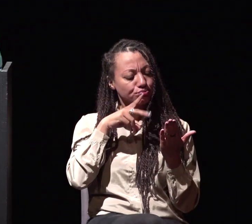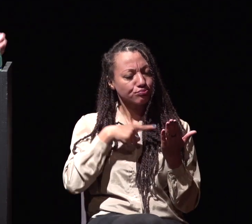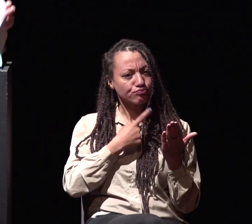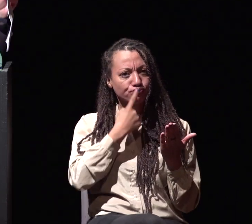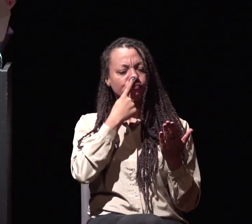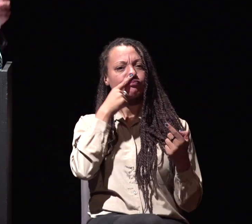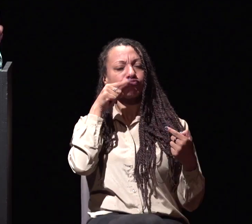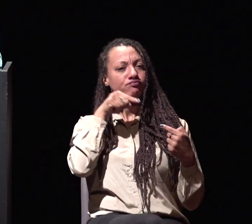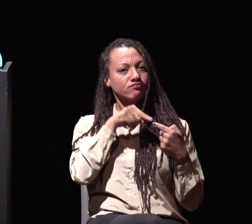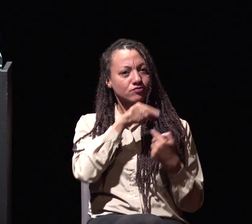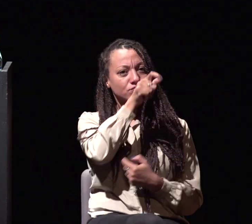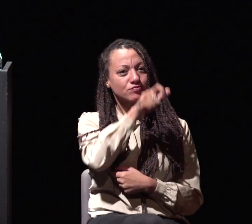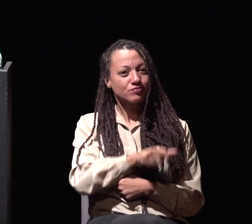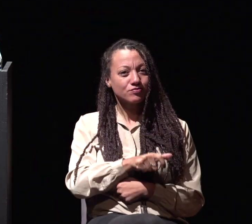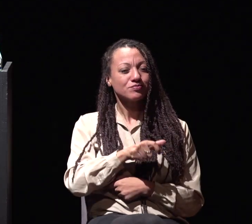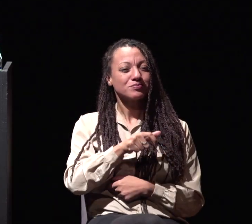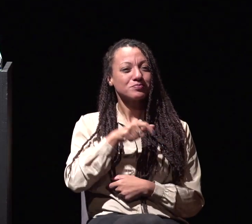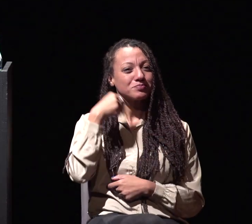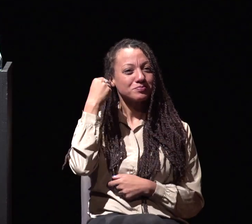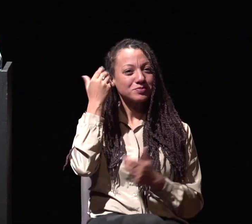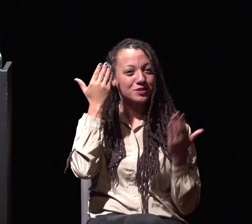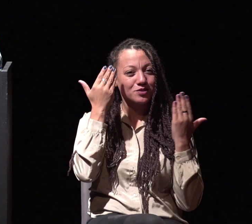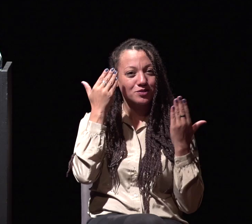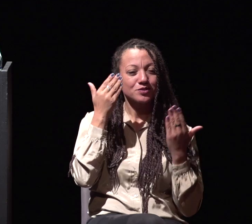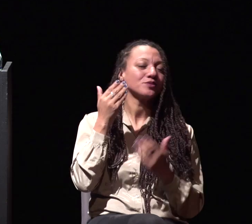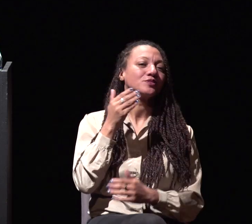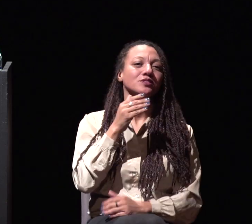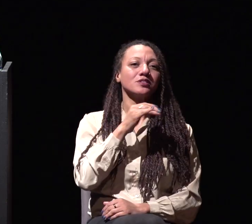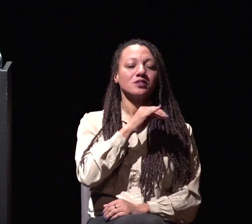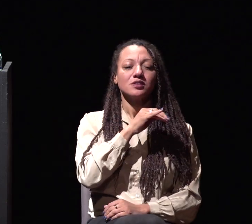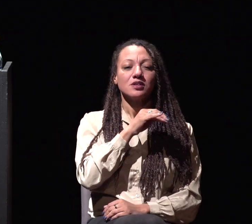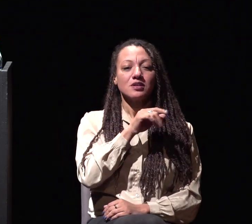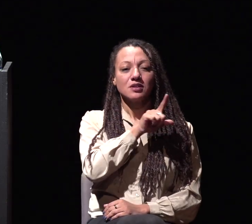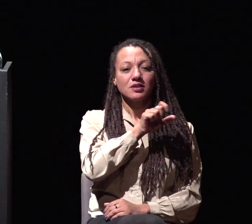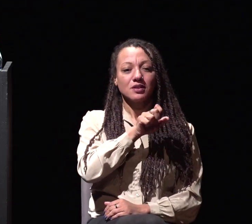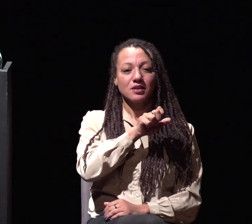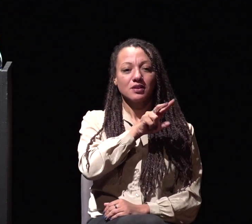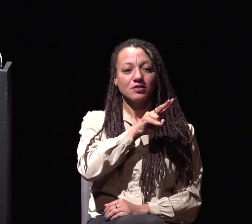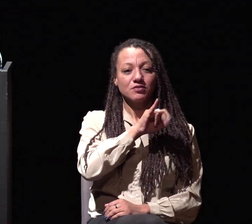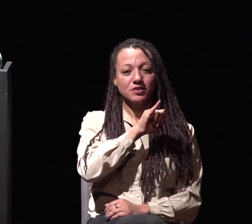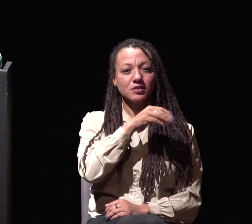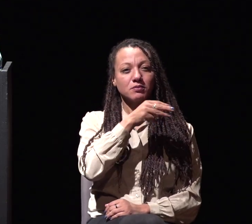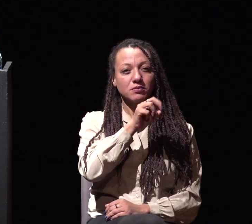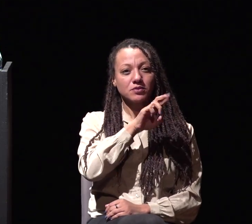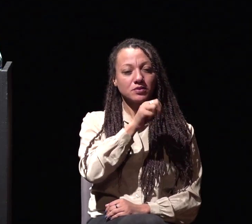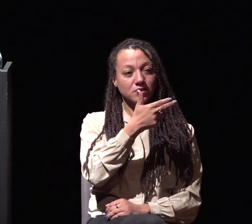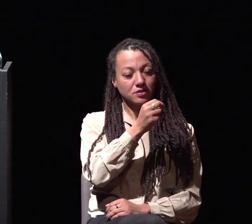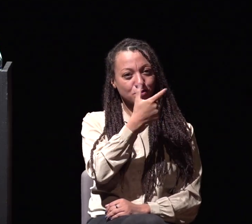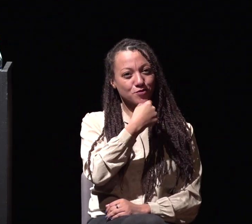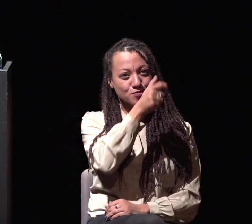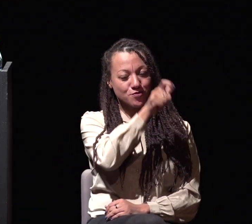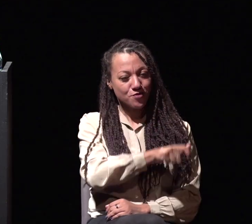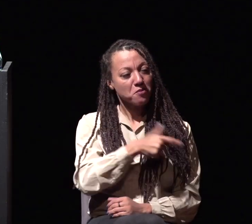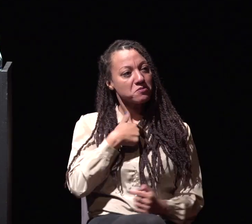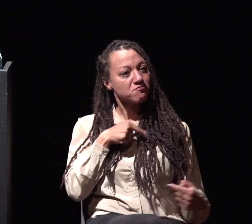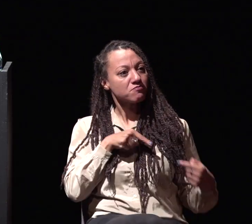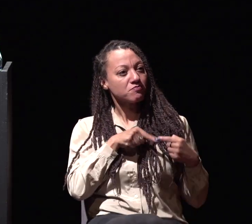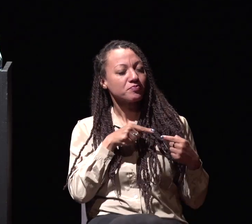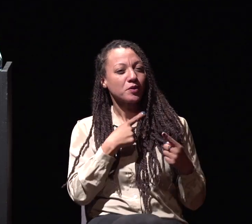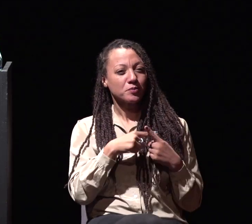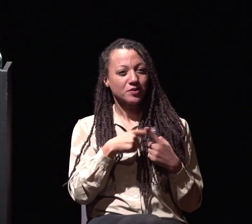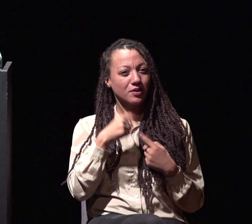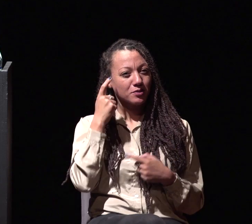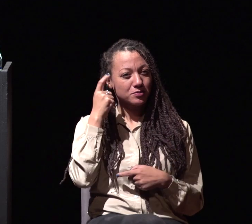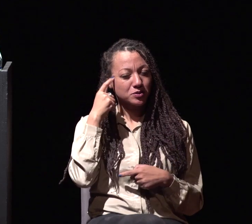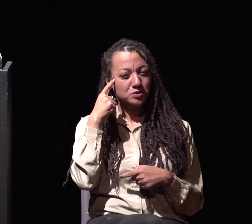libertário do psicólogo Jacob Levi Moreno. Lina havia chegado à maturidade incorporando a visão política